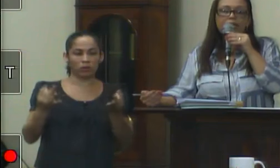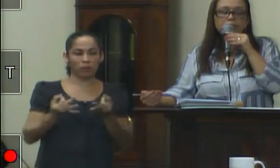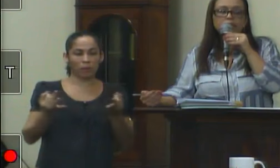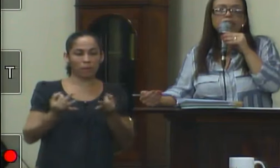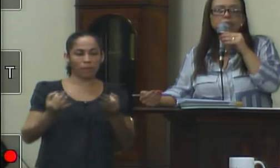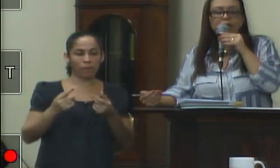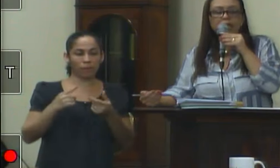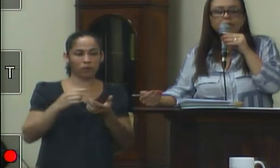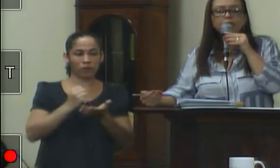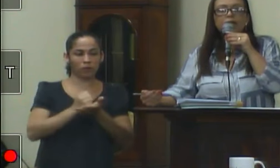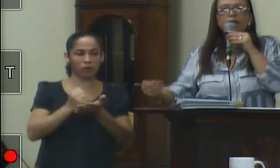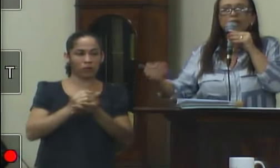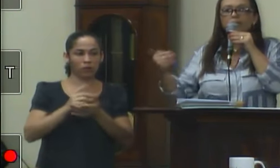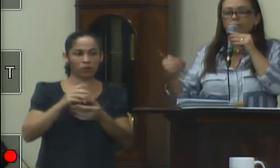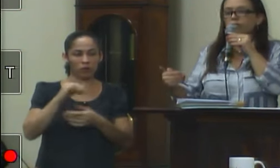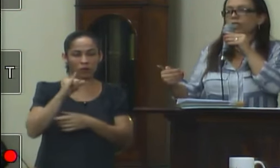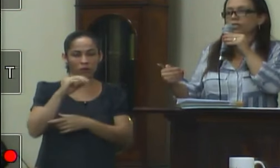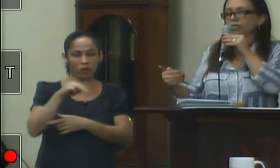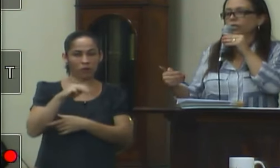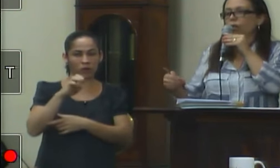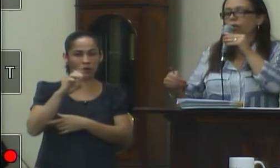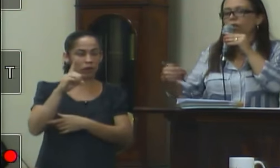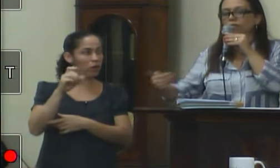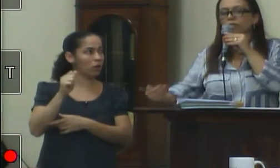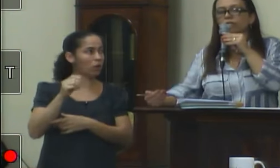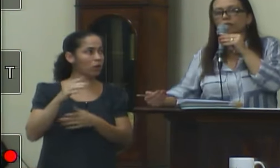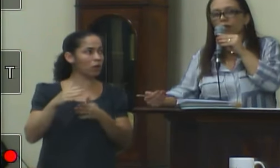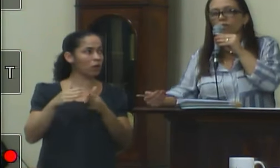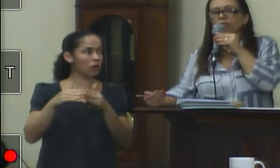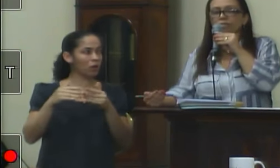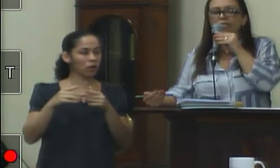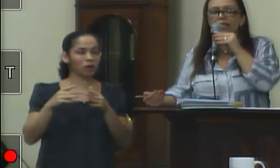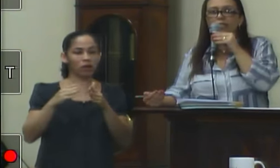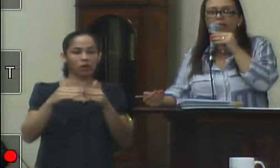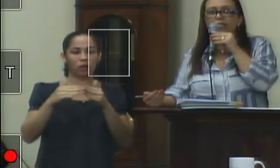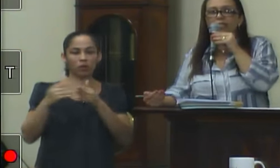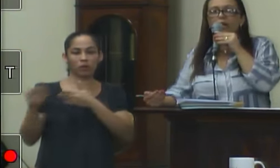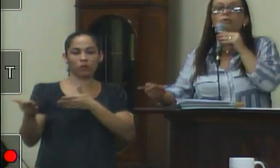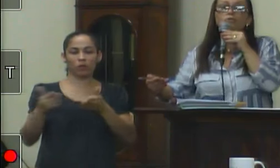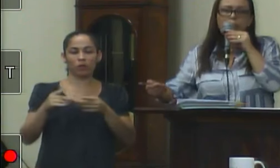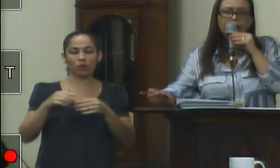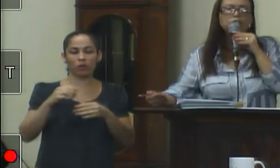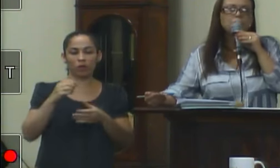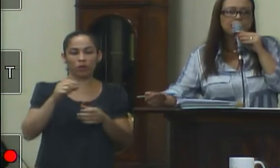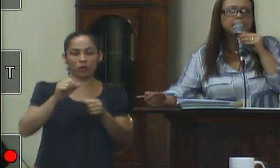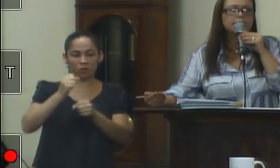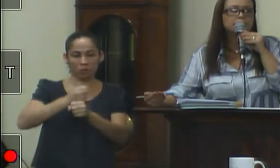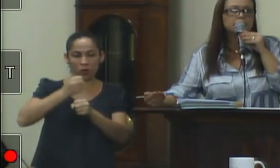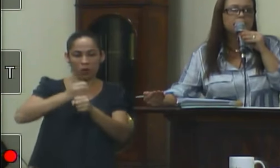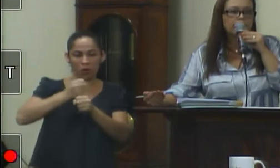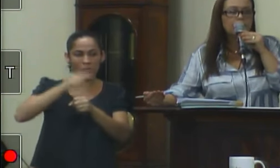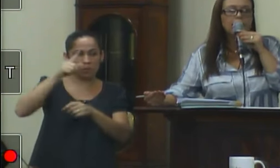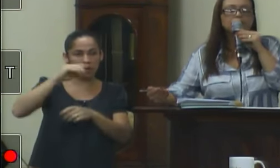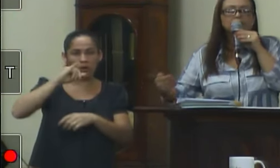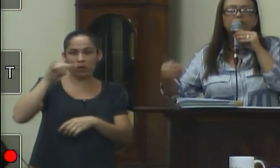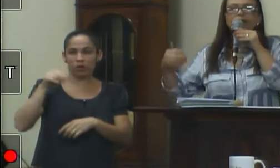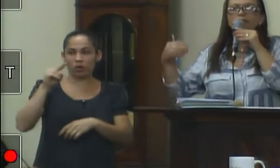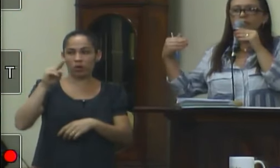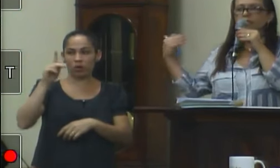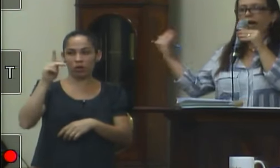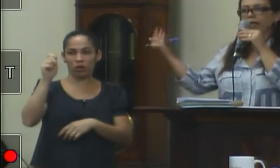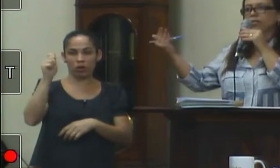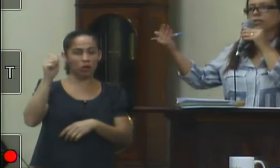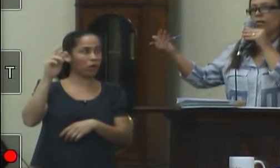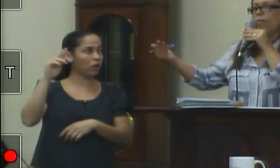de cadastro de emendas, que solicitou uma construção de unidade básica de saúde para Juparanã, realmente, que